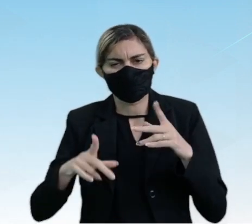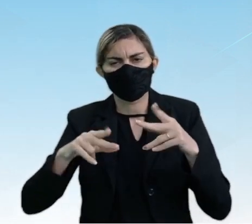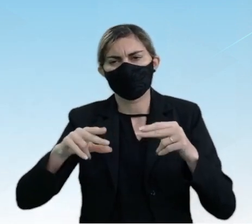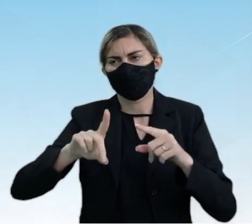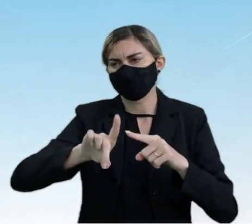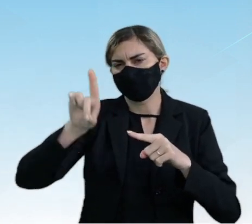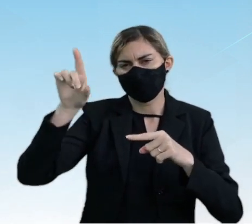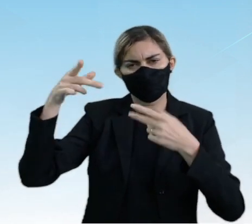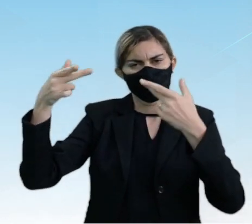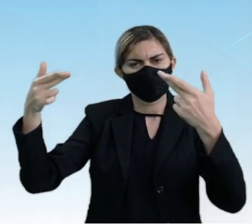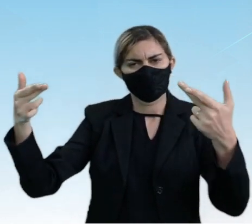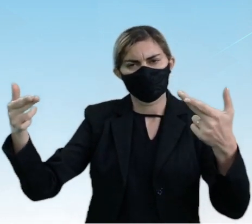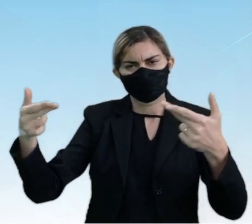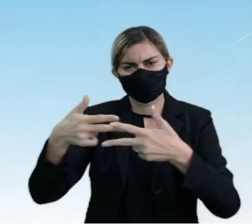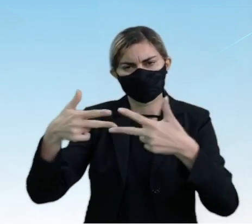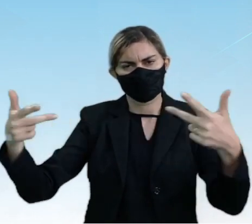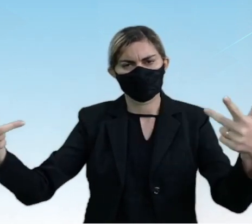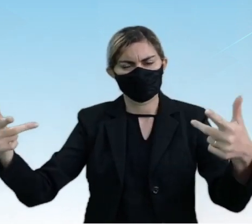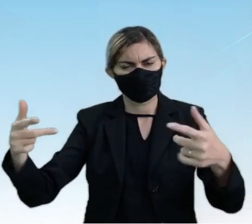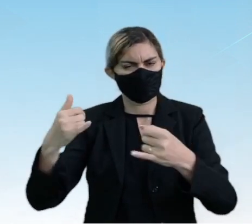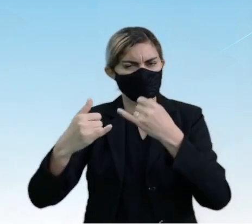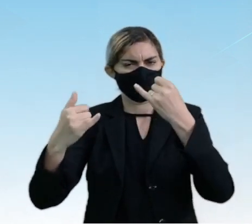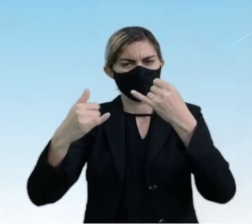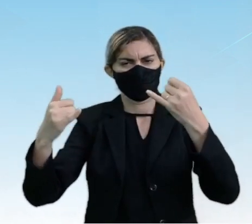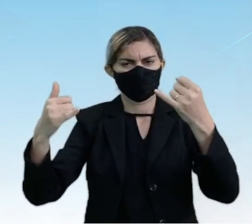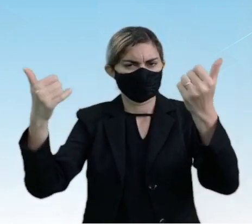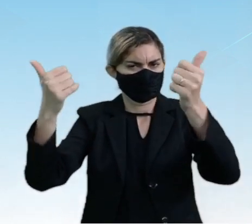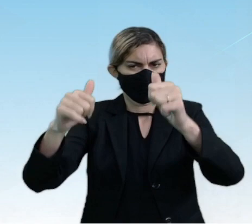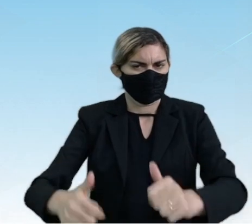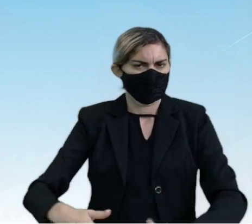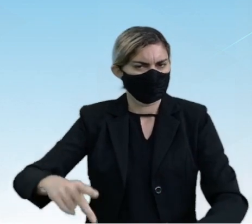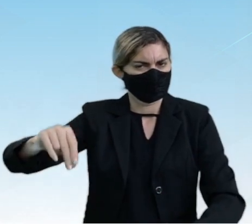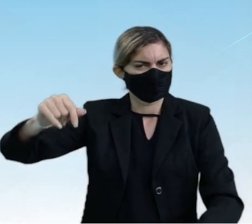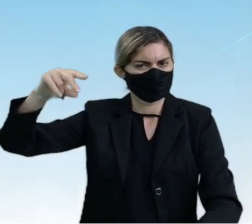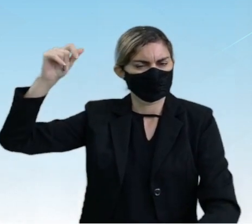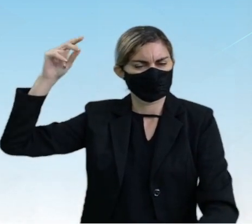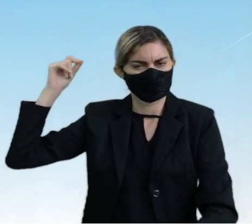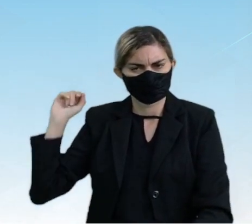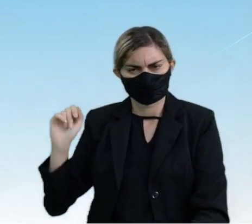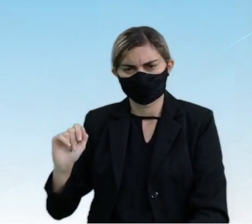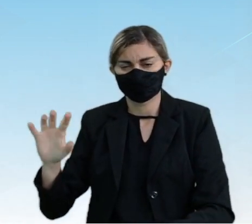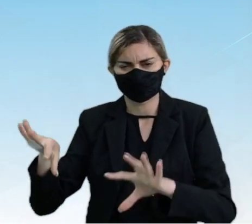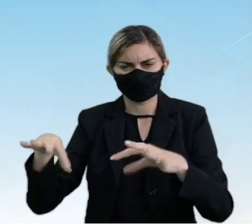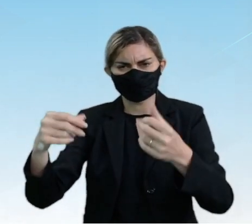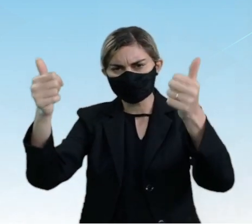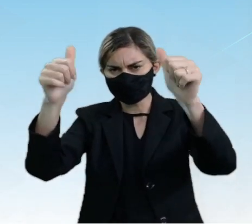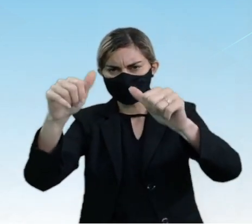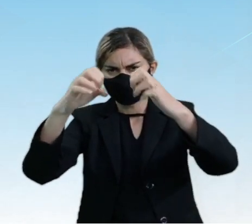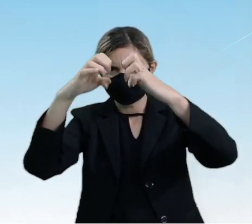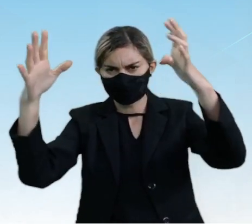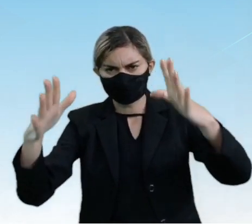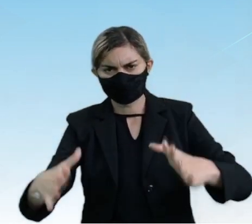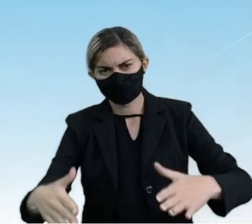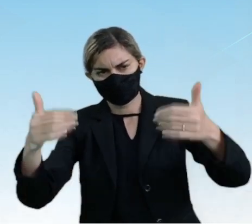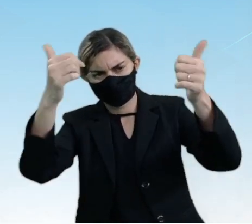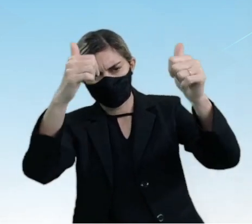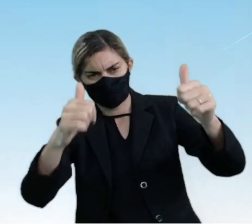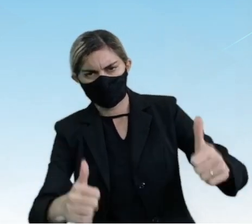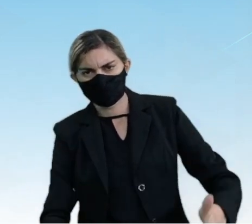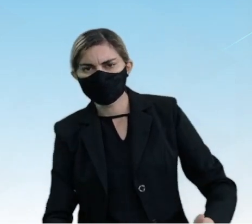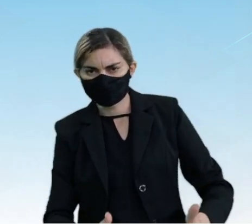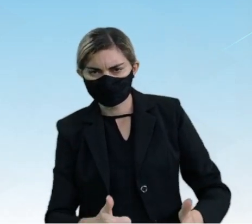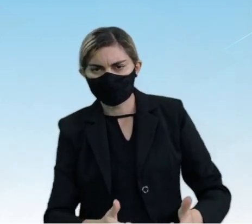deuses, né? O homem da história antiga mesmo, vocês veem que todas as estátuas, todas as imagens dos